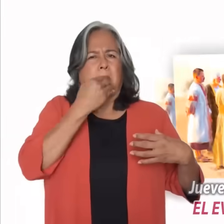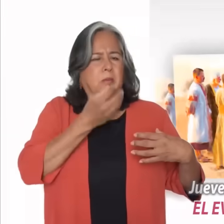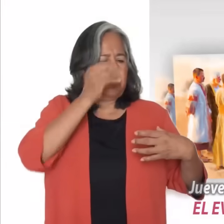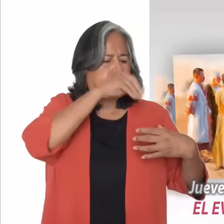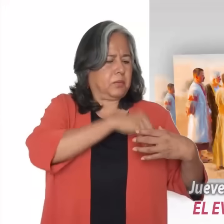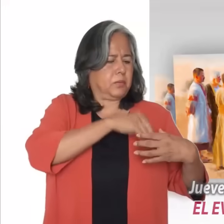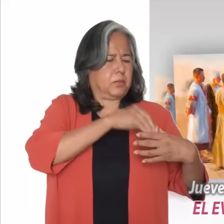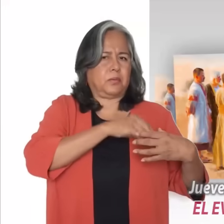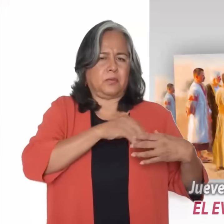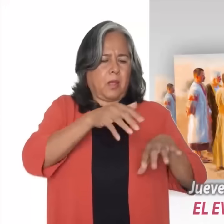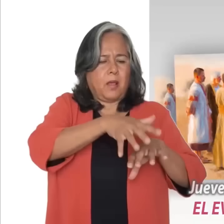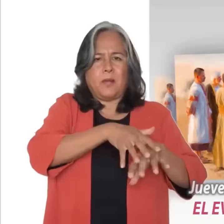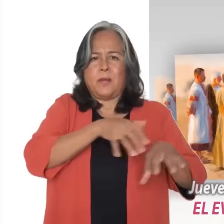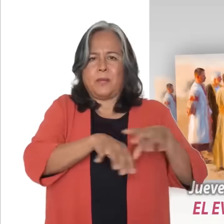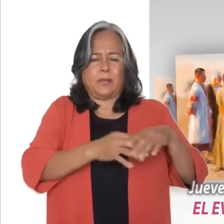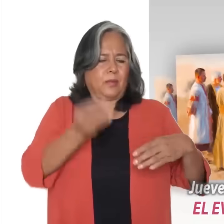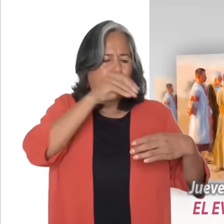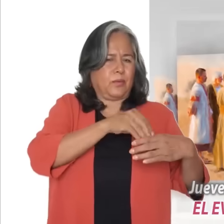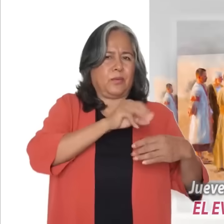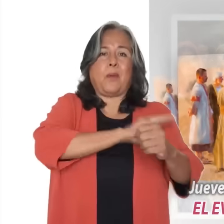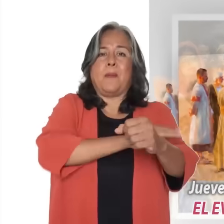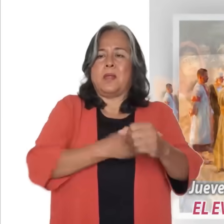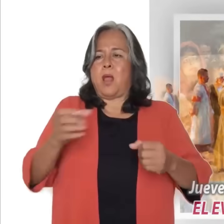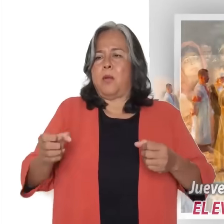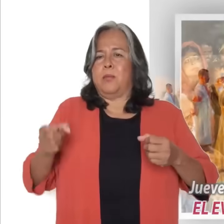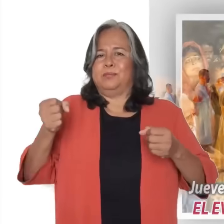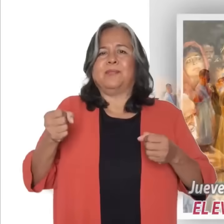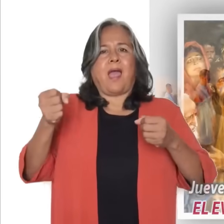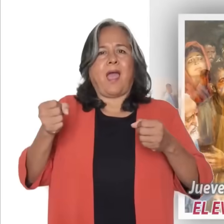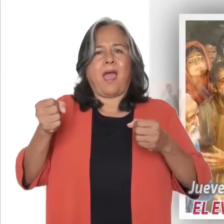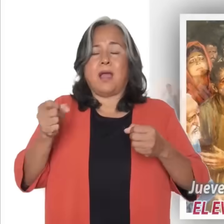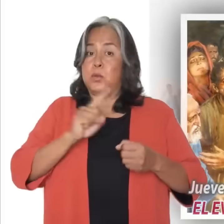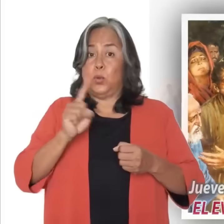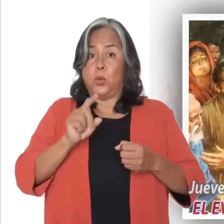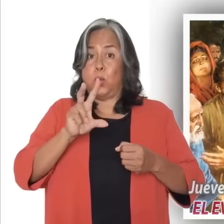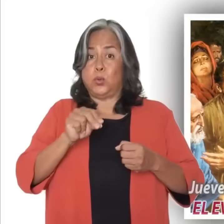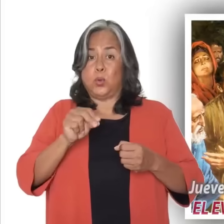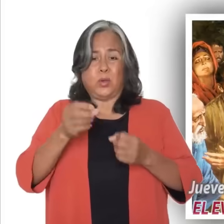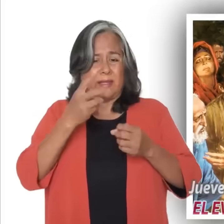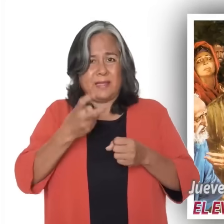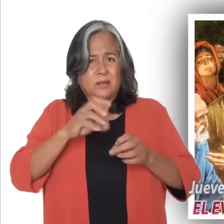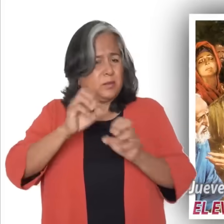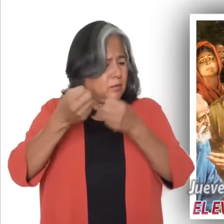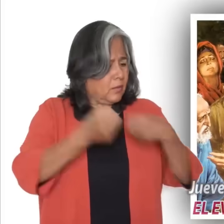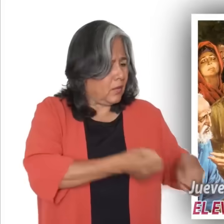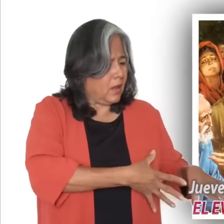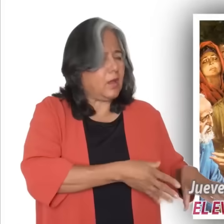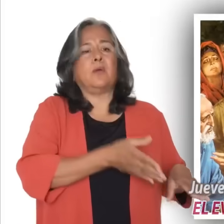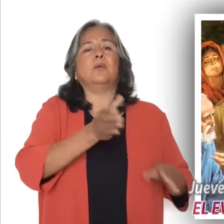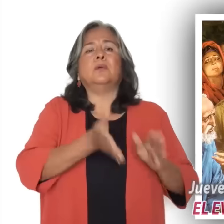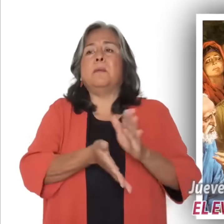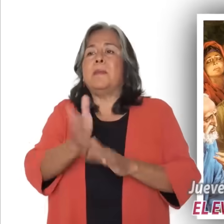el camino ni dos túnicas, ni sandalias, ni bordón. Porque el trabajador tiene derecho a su sustento.